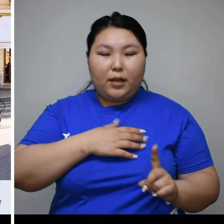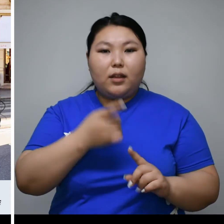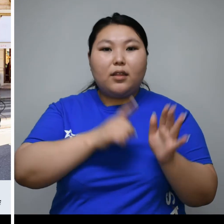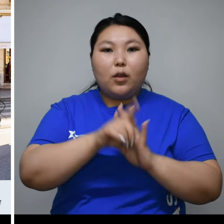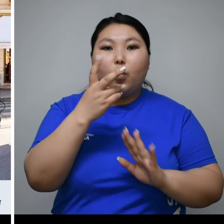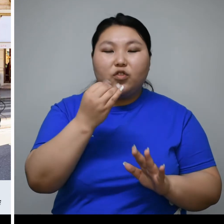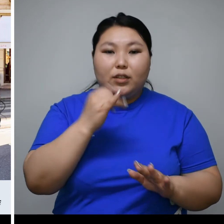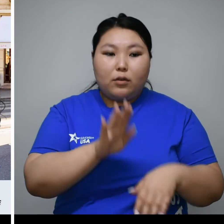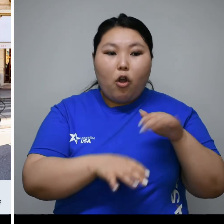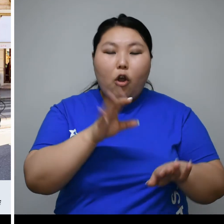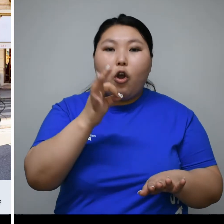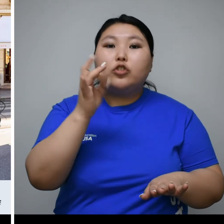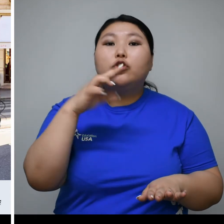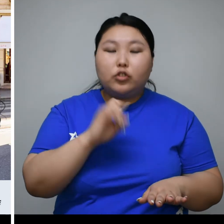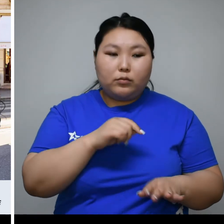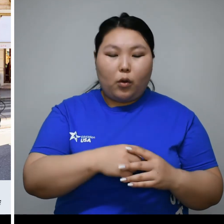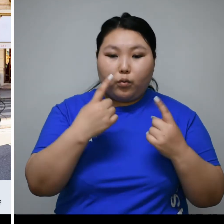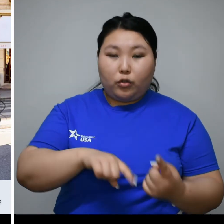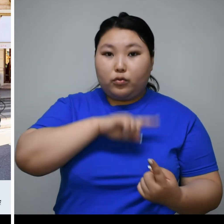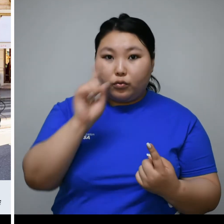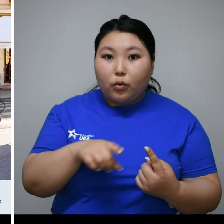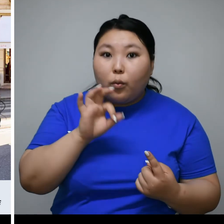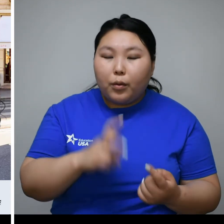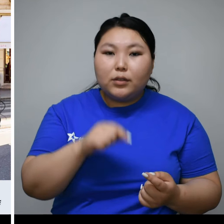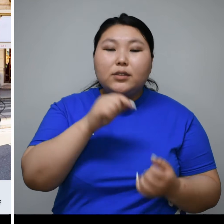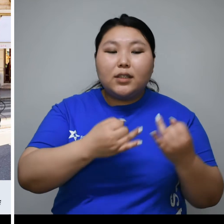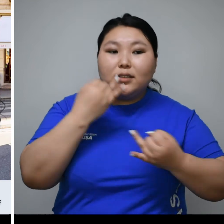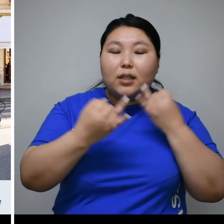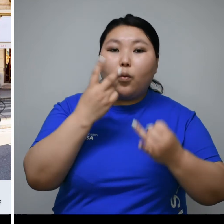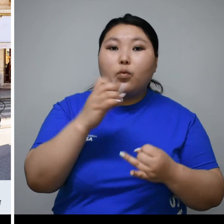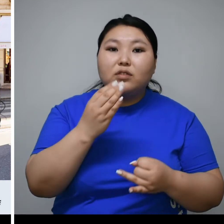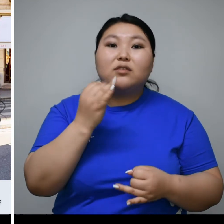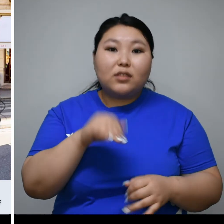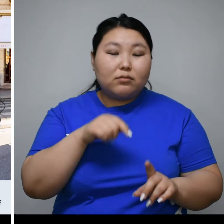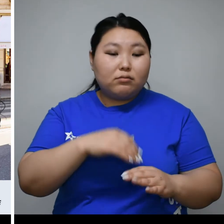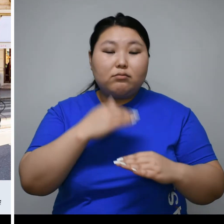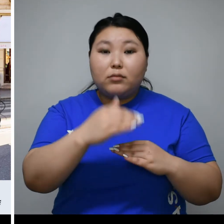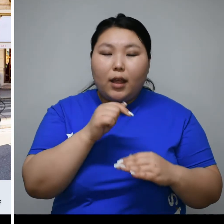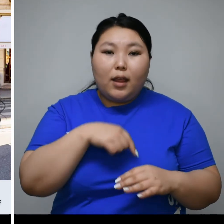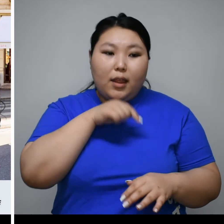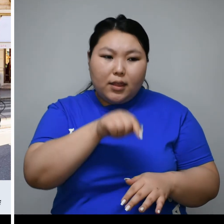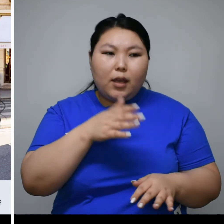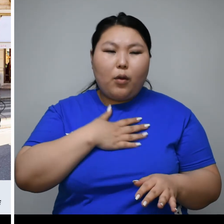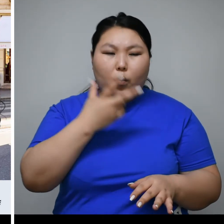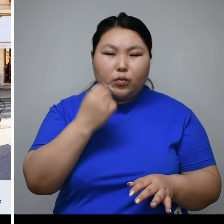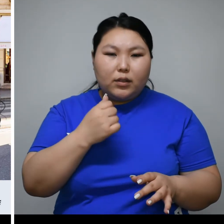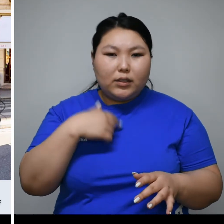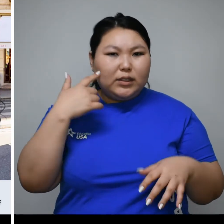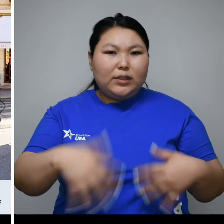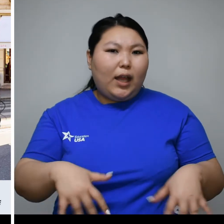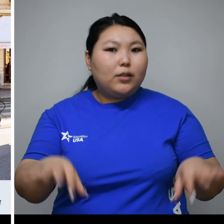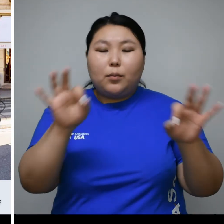маань эхний үе шатанд өргөдлийн маань уншаад бүлийн зөвшөөрчвөл би ярьсны үе шатан дээрээ энийг л би